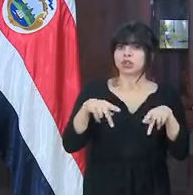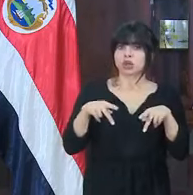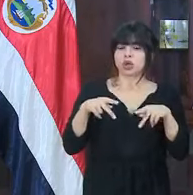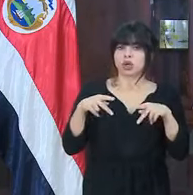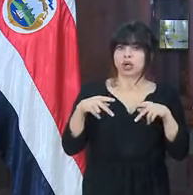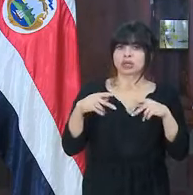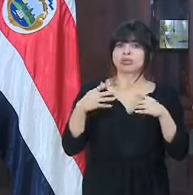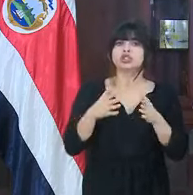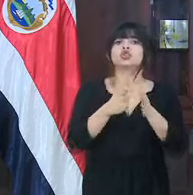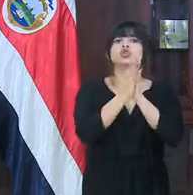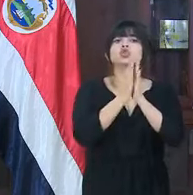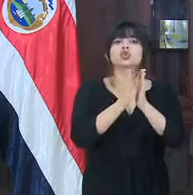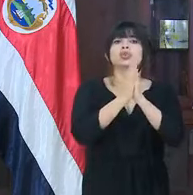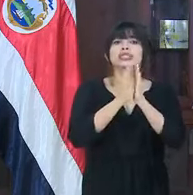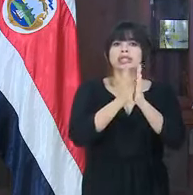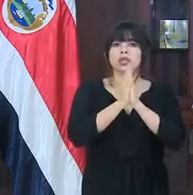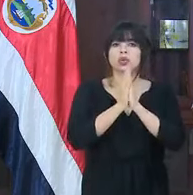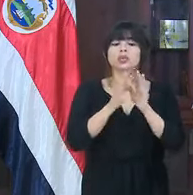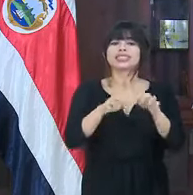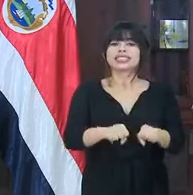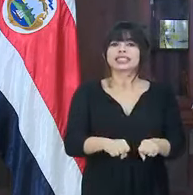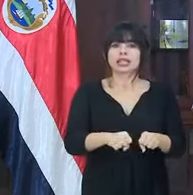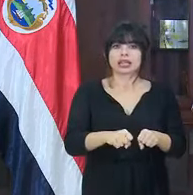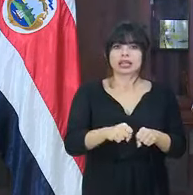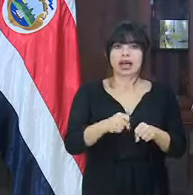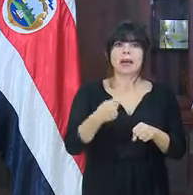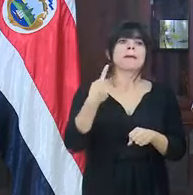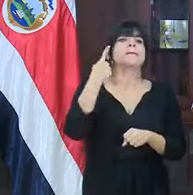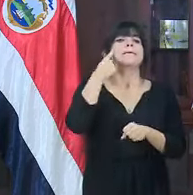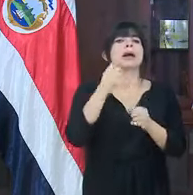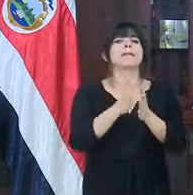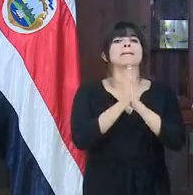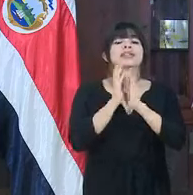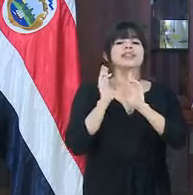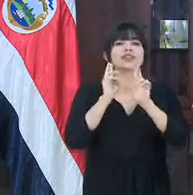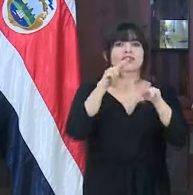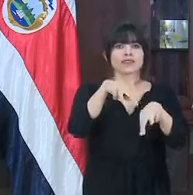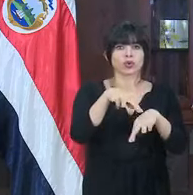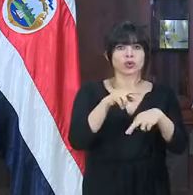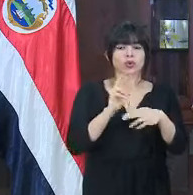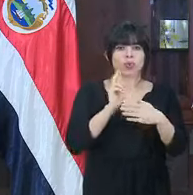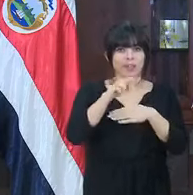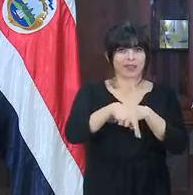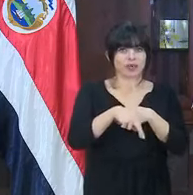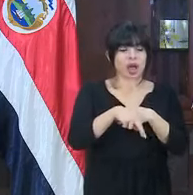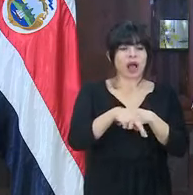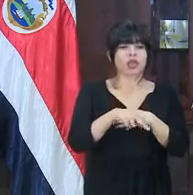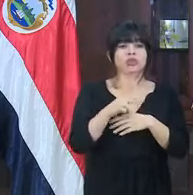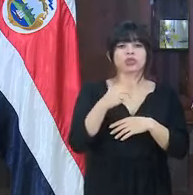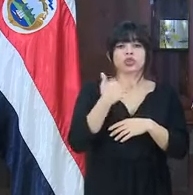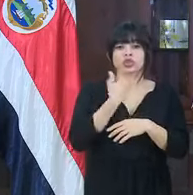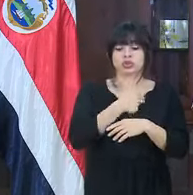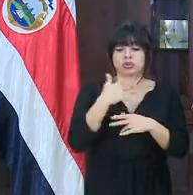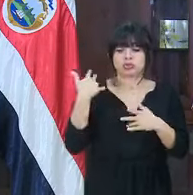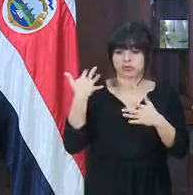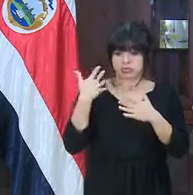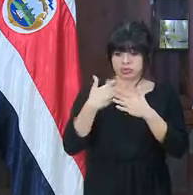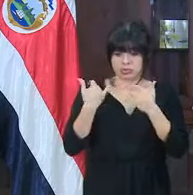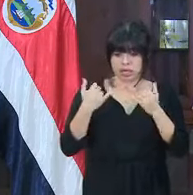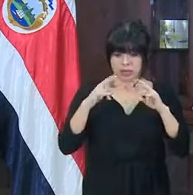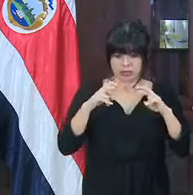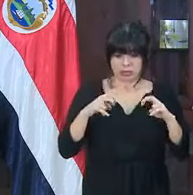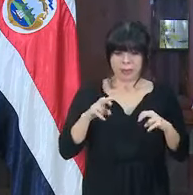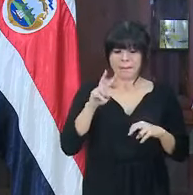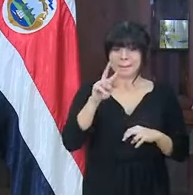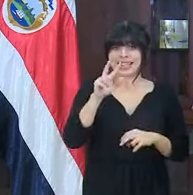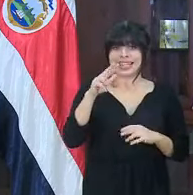que han solicitado cita para pedir refugio. de lo que hemos determinado hasta este momento, que de esas